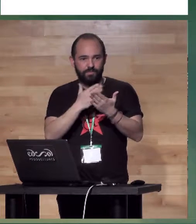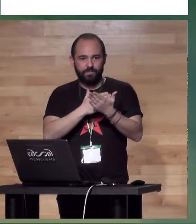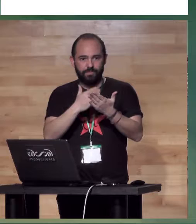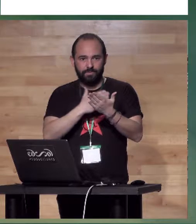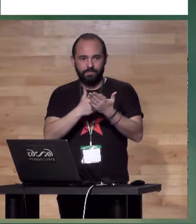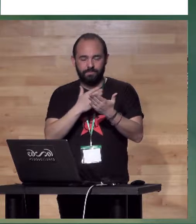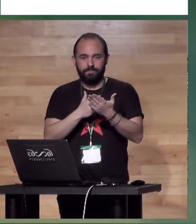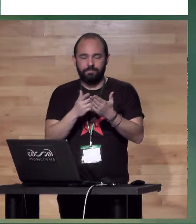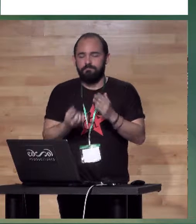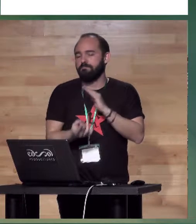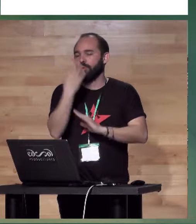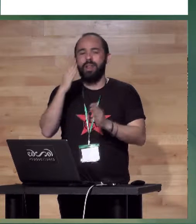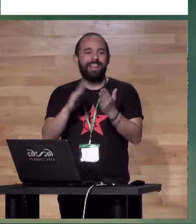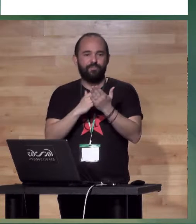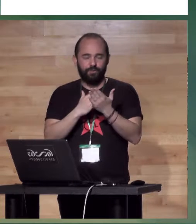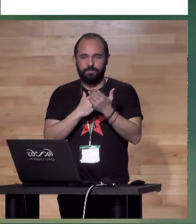Un autor